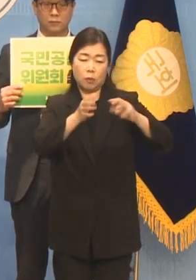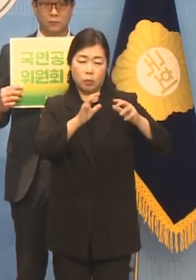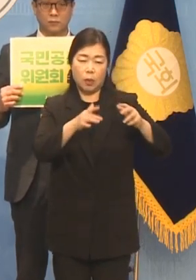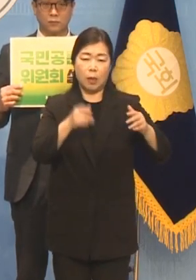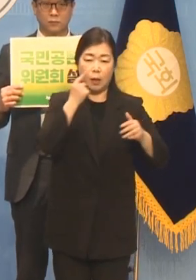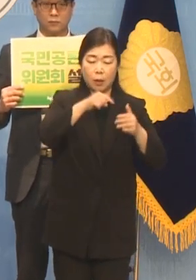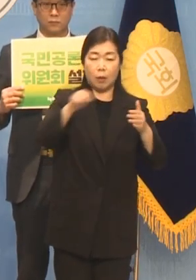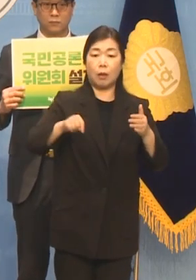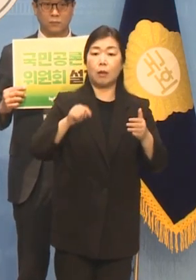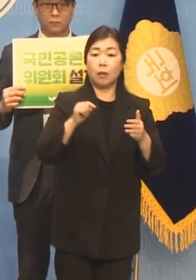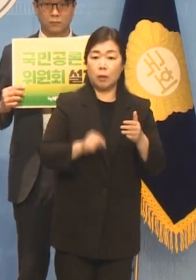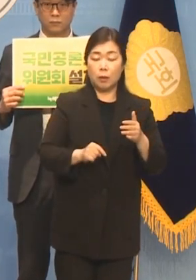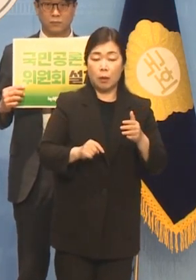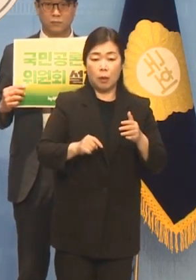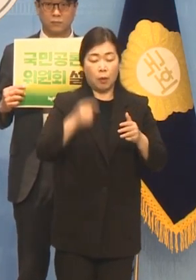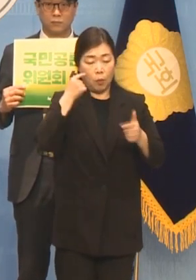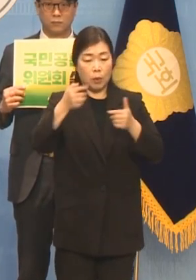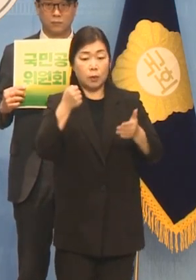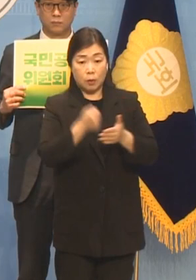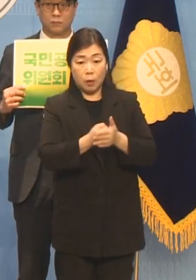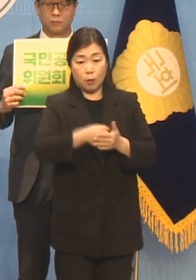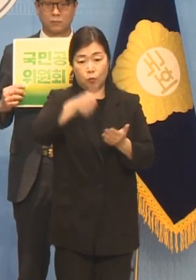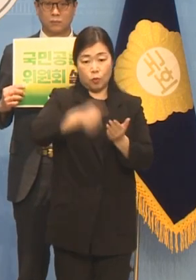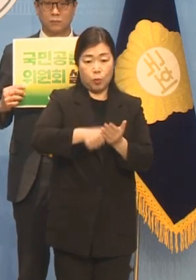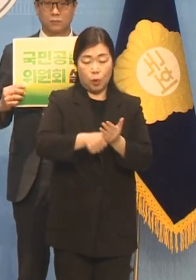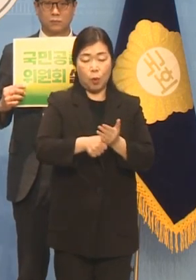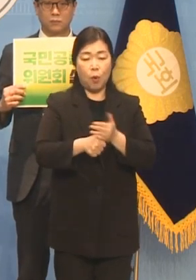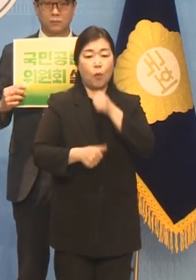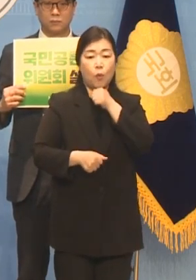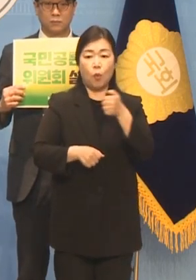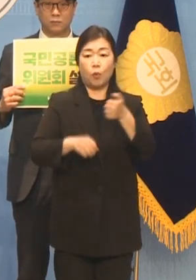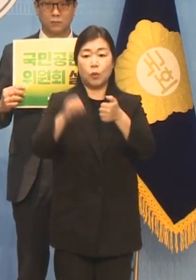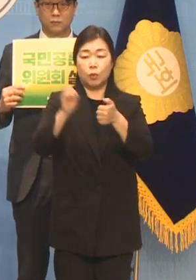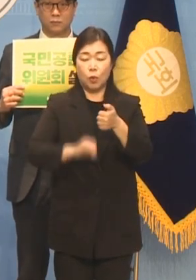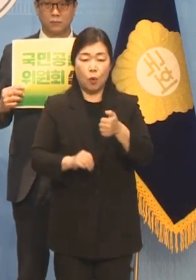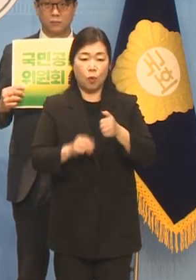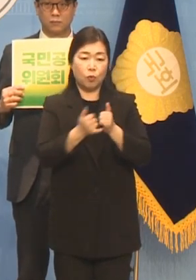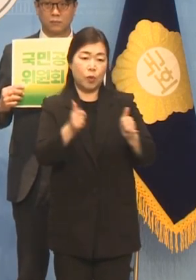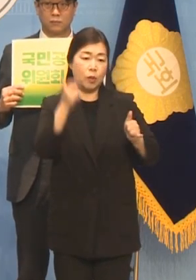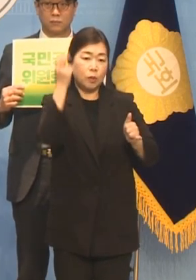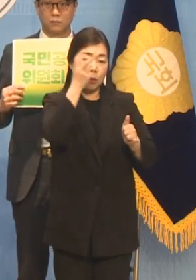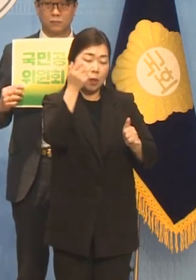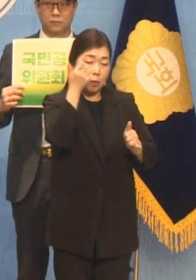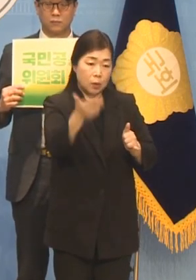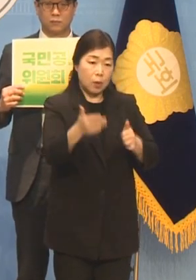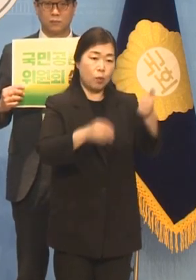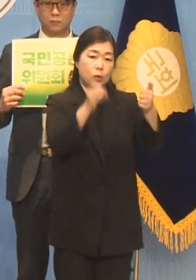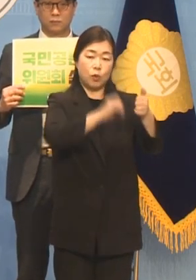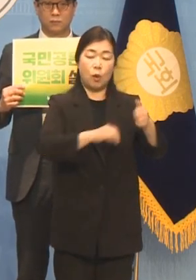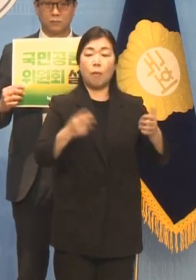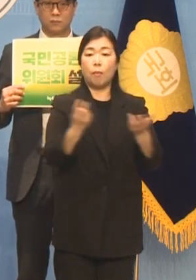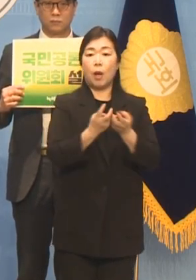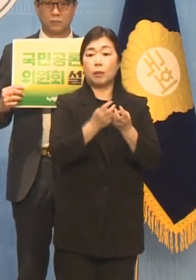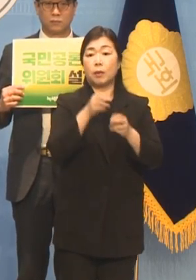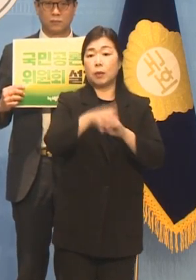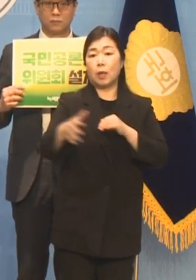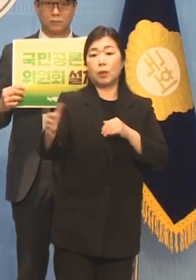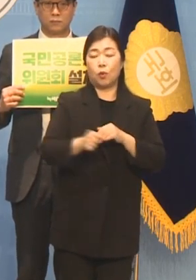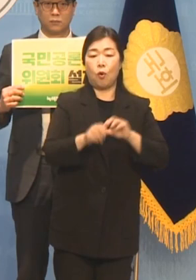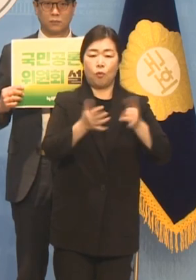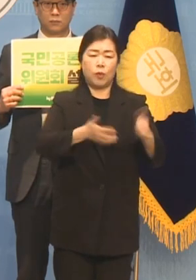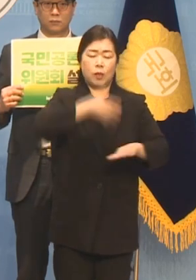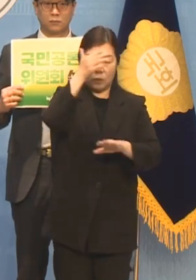1개월 이내에 국민참여단 투표 50%, 대국민 여론조사 50% 방식으로 모든 것을 국민이